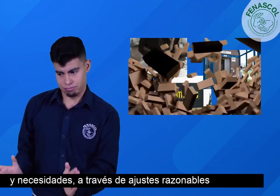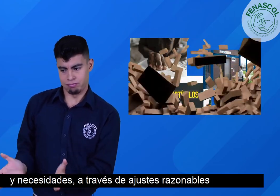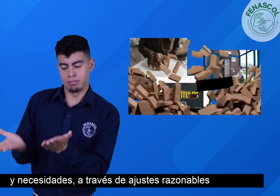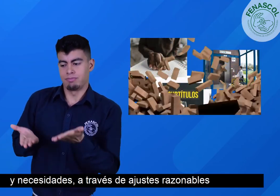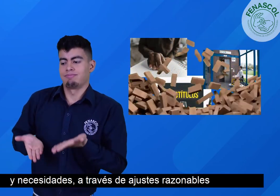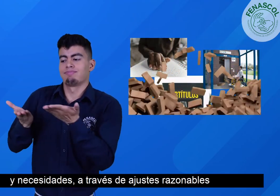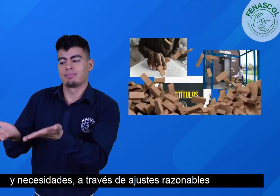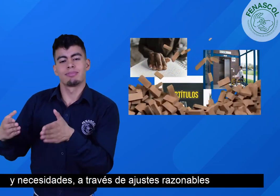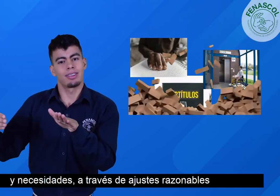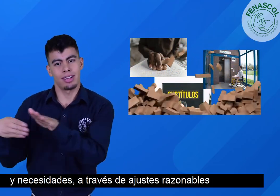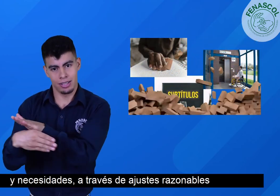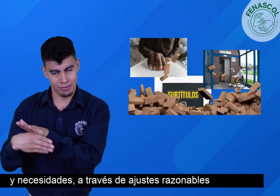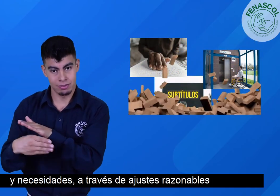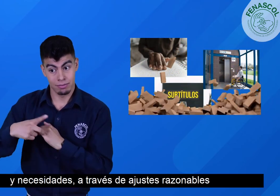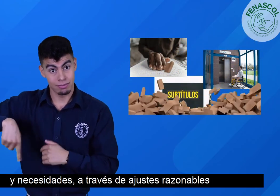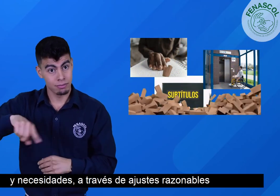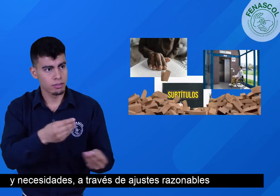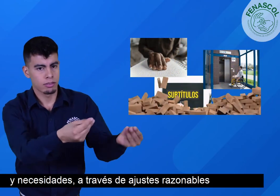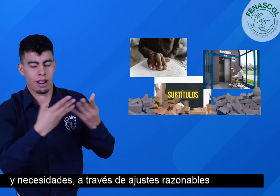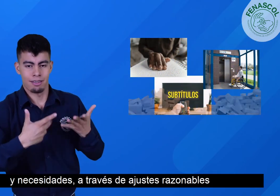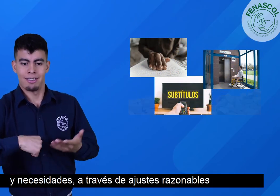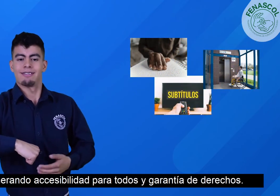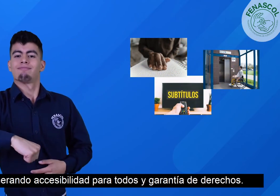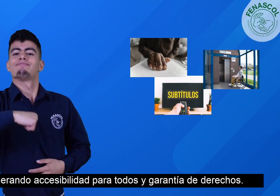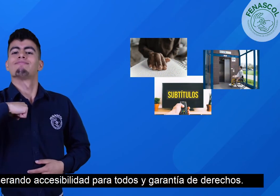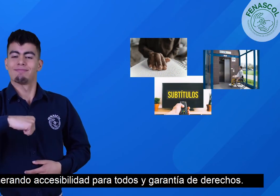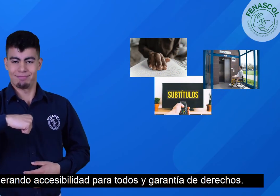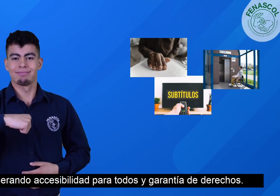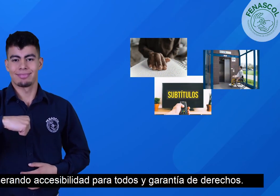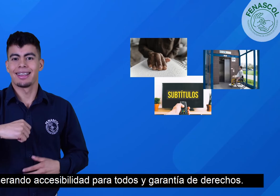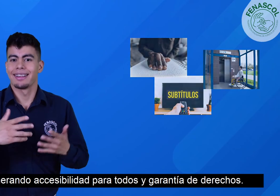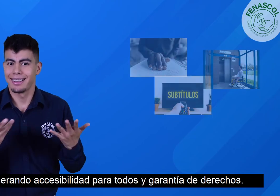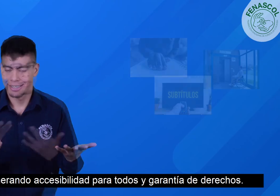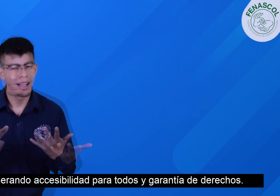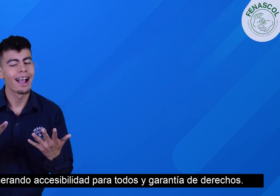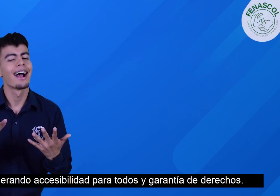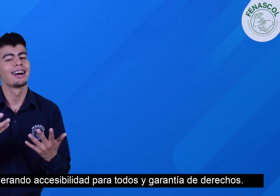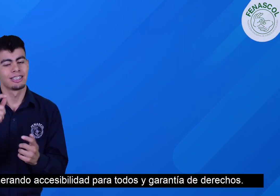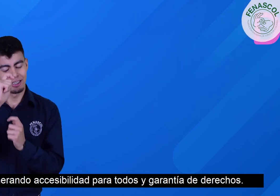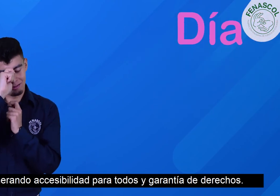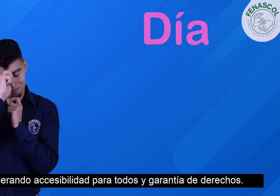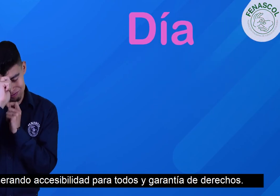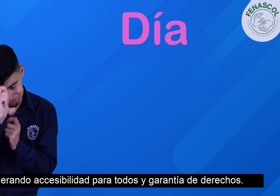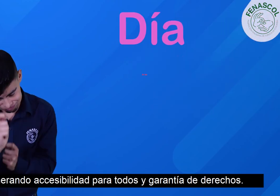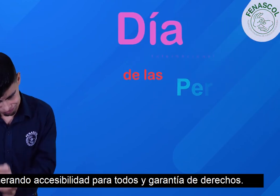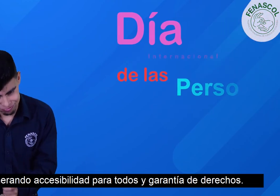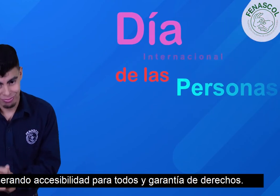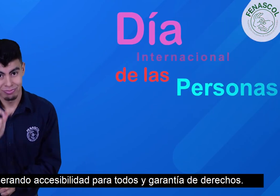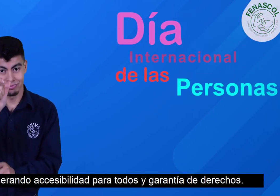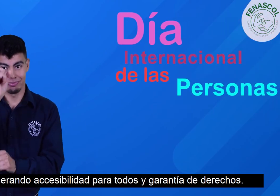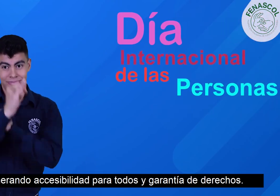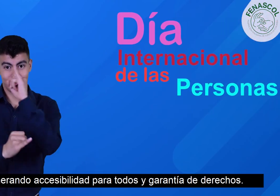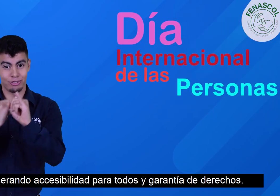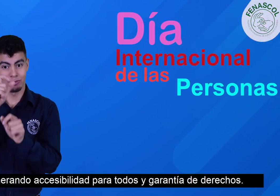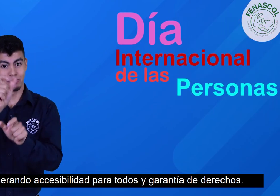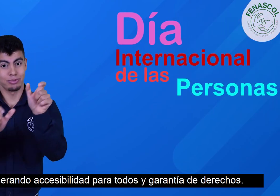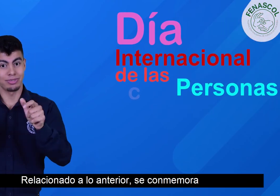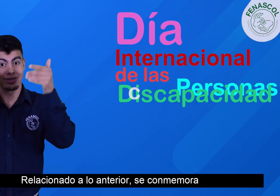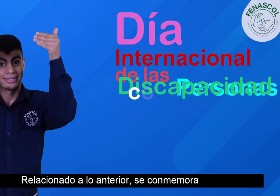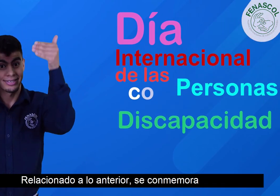necesidades a través de ajustes razonables y generando accesibilidad para todos y garantía de derechos relacionado